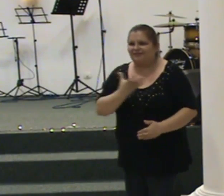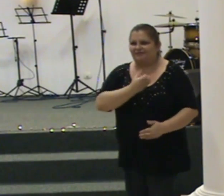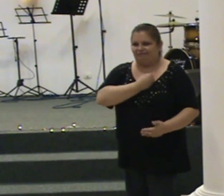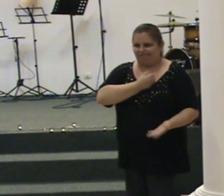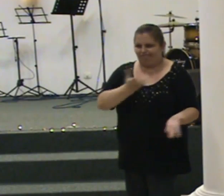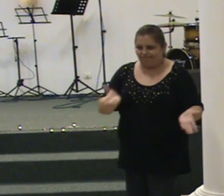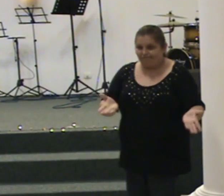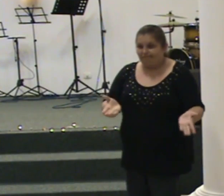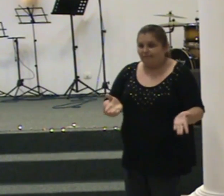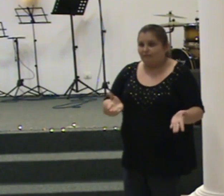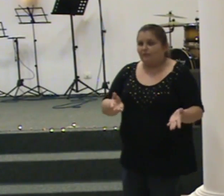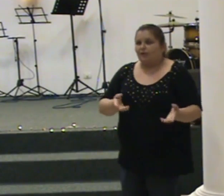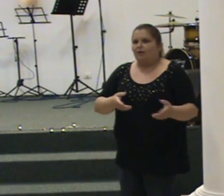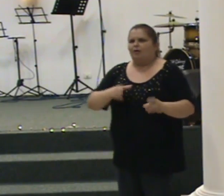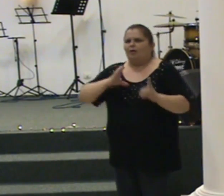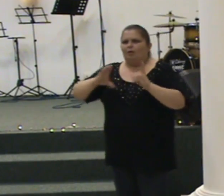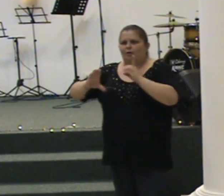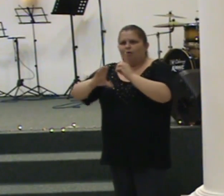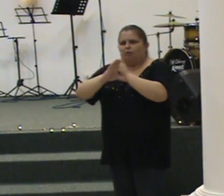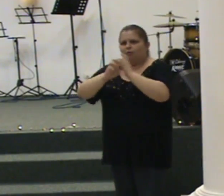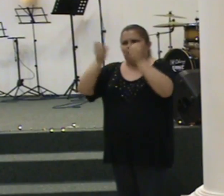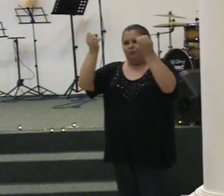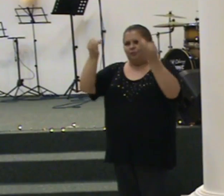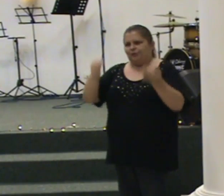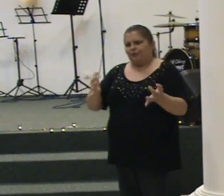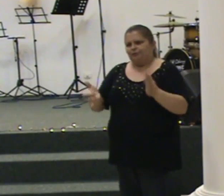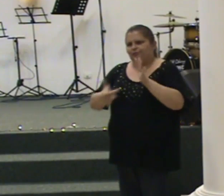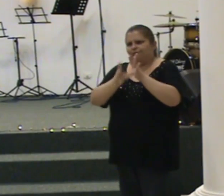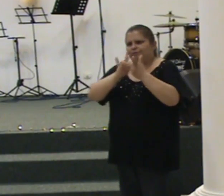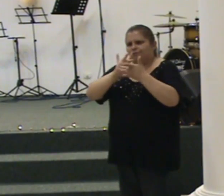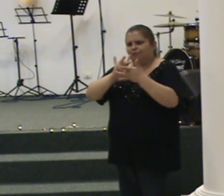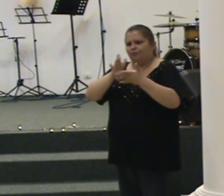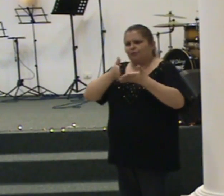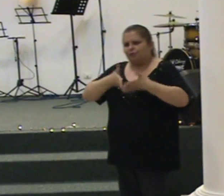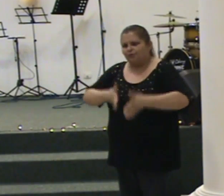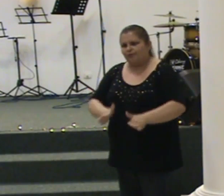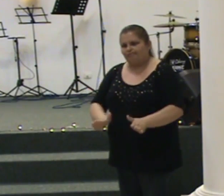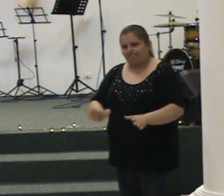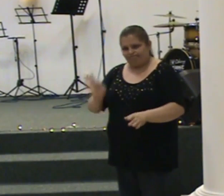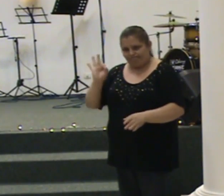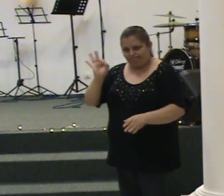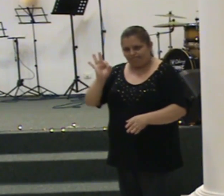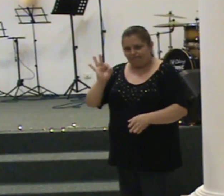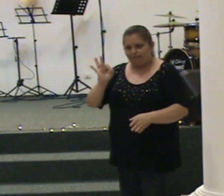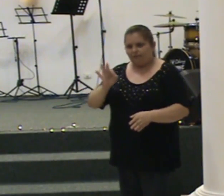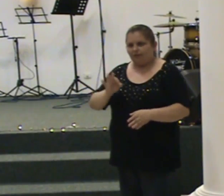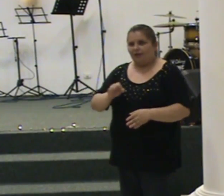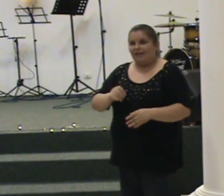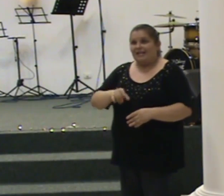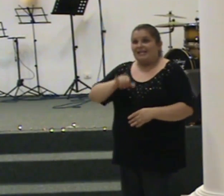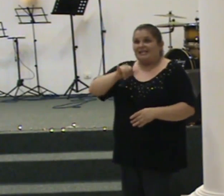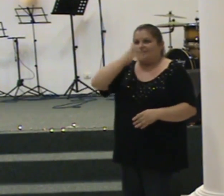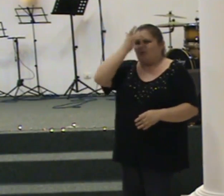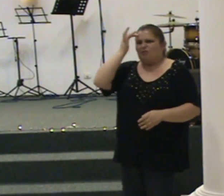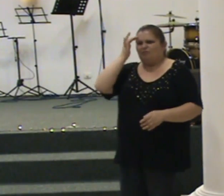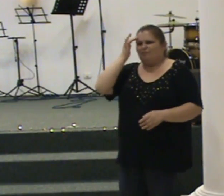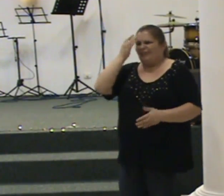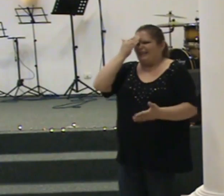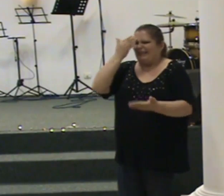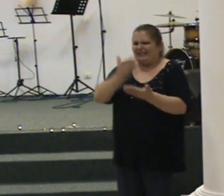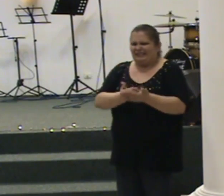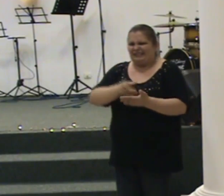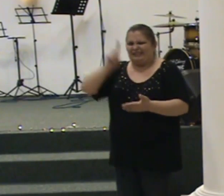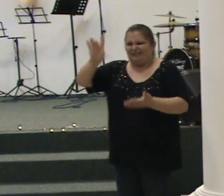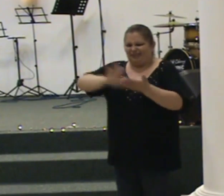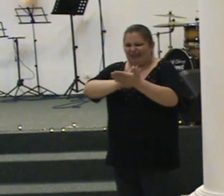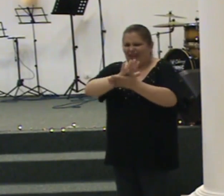trazendo aqui uma referência a Jesus. O nascimento de Jesus. por mais ateu que a pessoa seja,